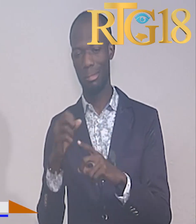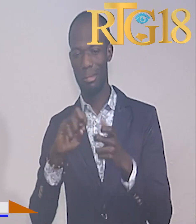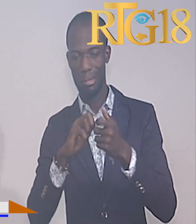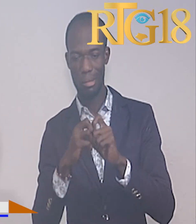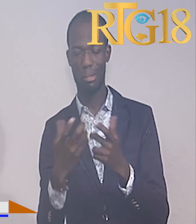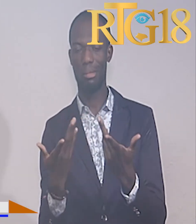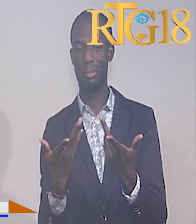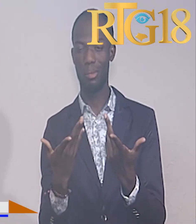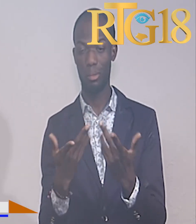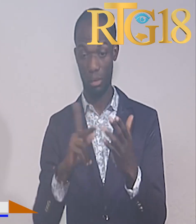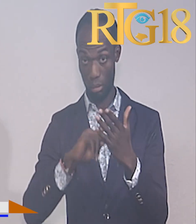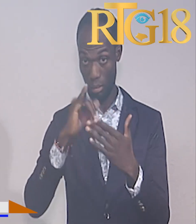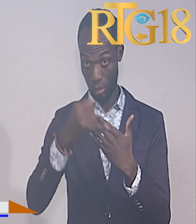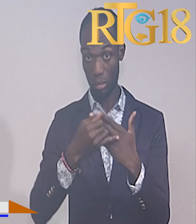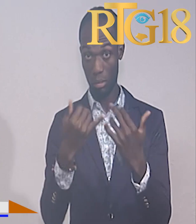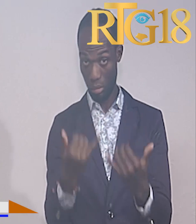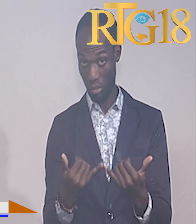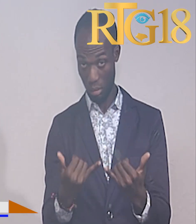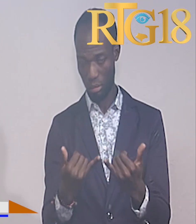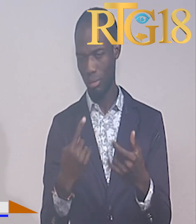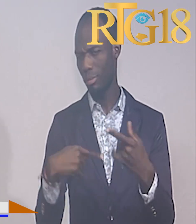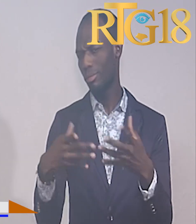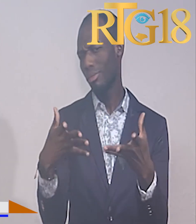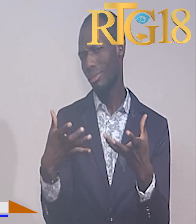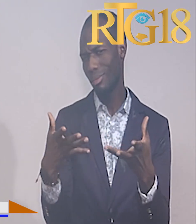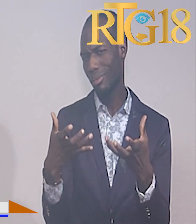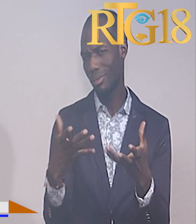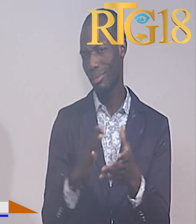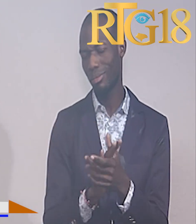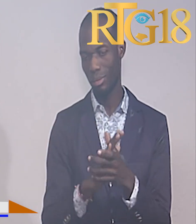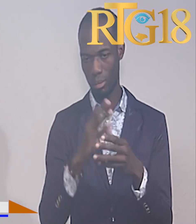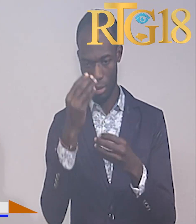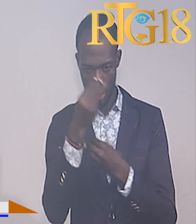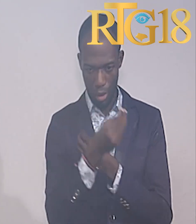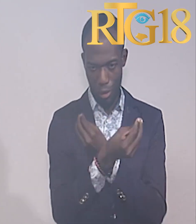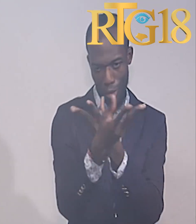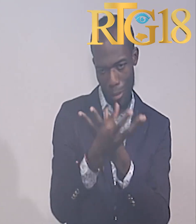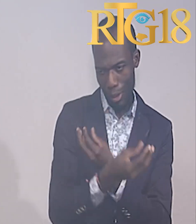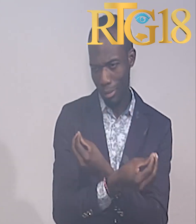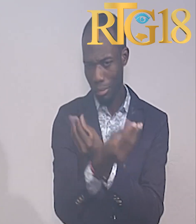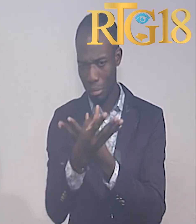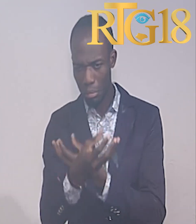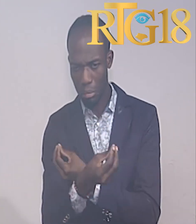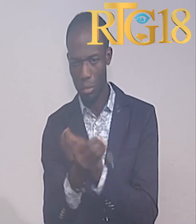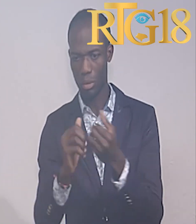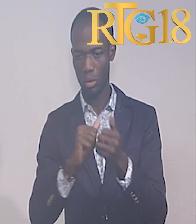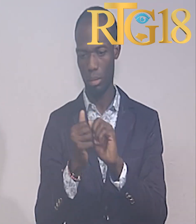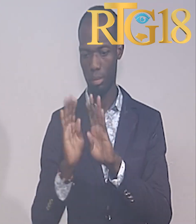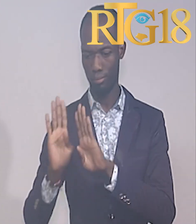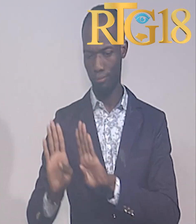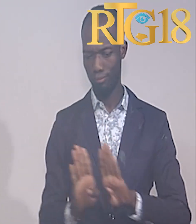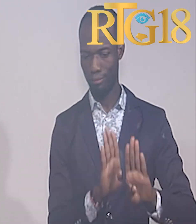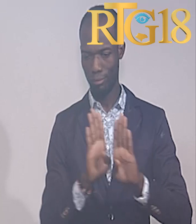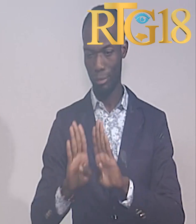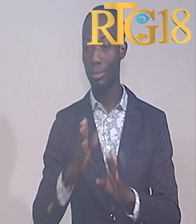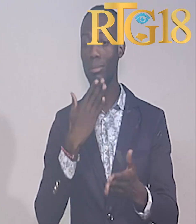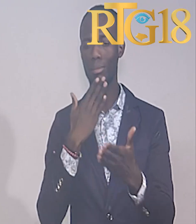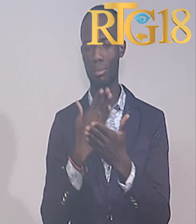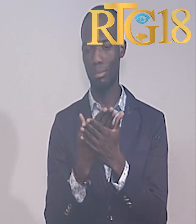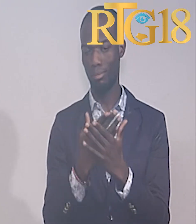À travers ce projet, nous voulons d'abord tenir informer les personnes sourdes sur les comportements